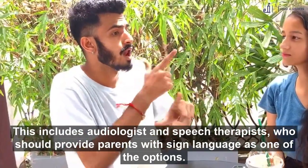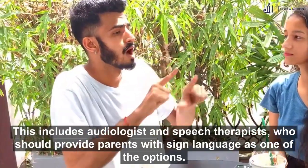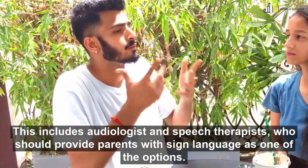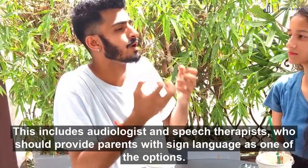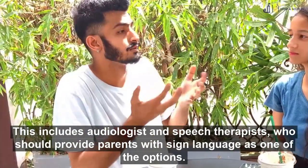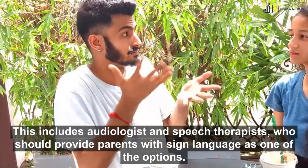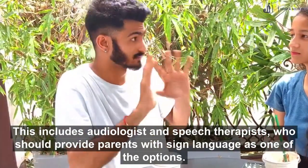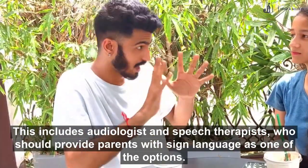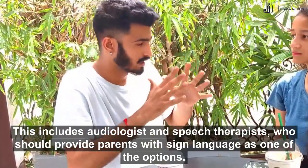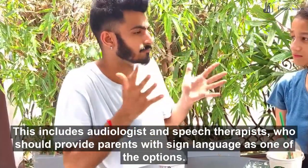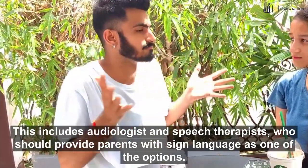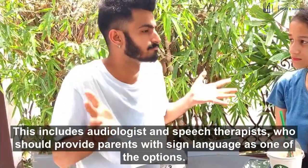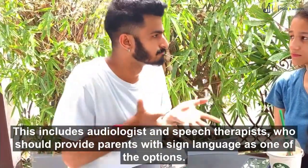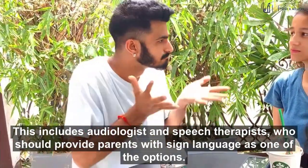थेरपिस्ट, जब भी वह बधिर